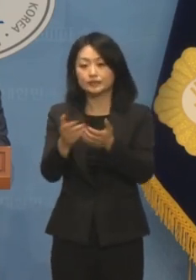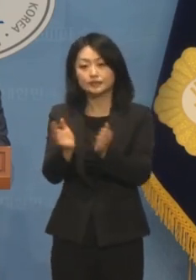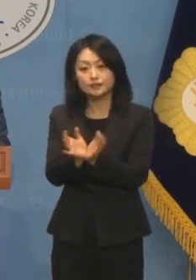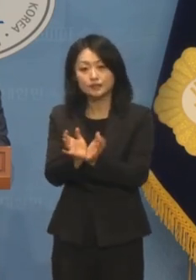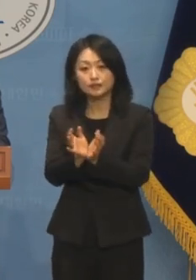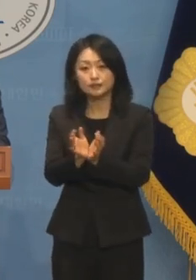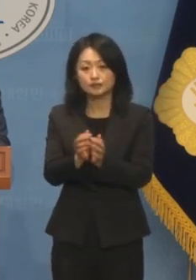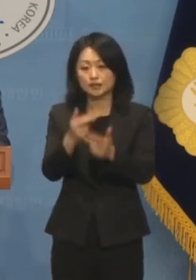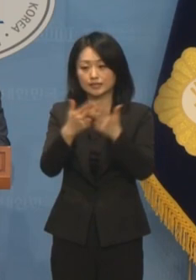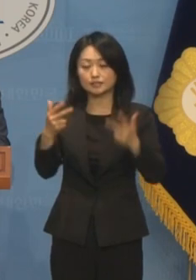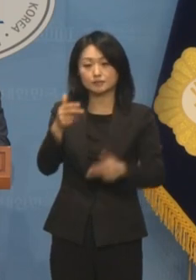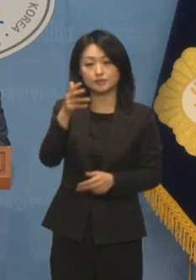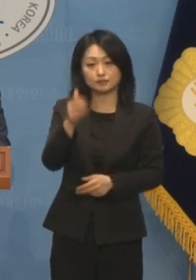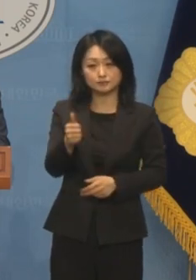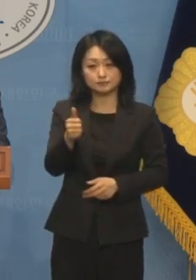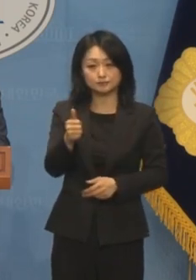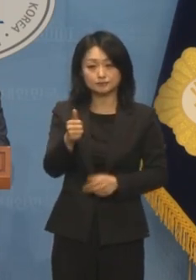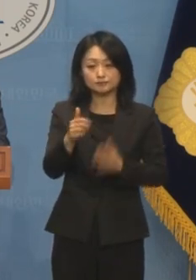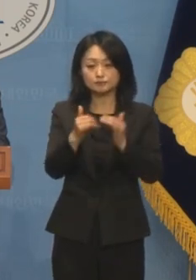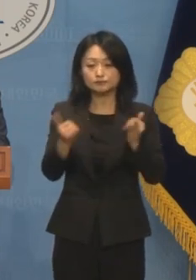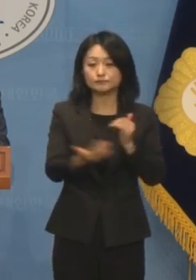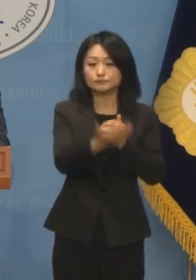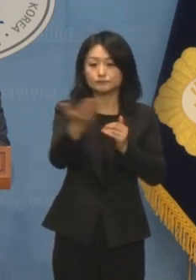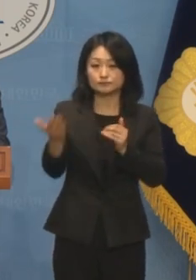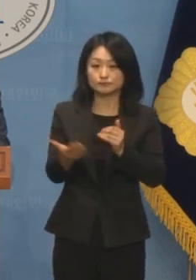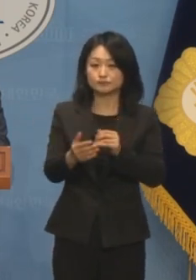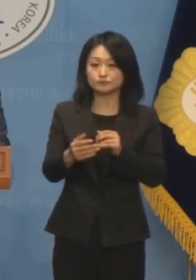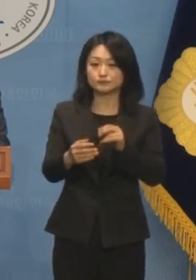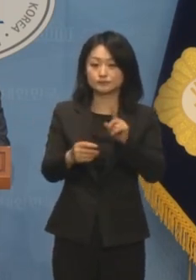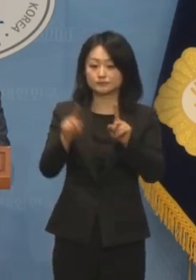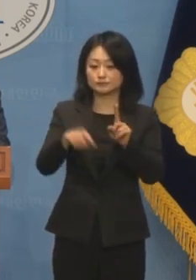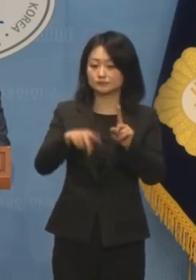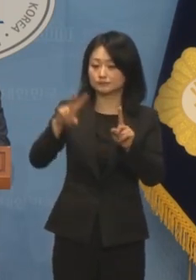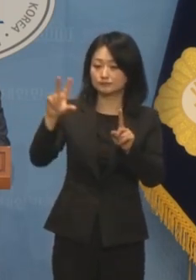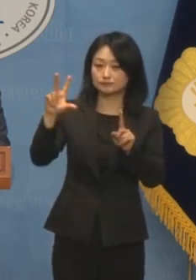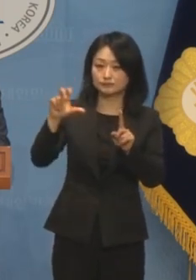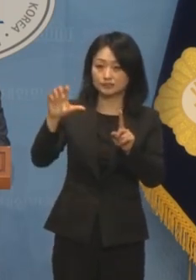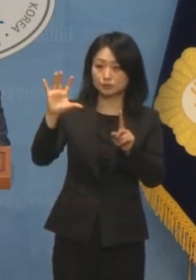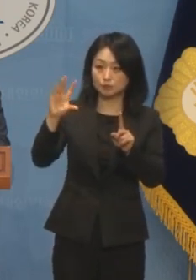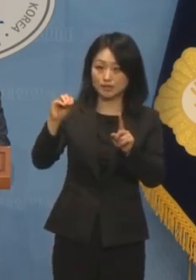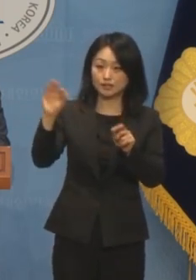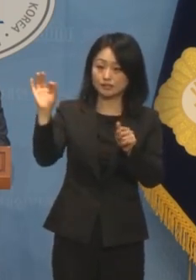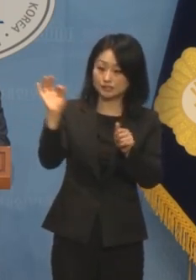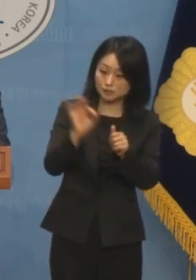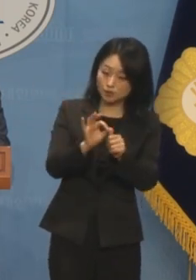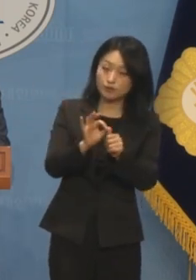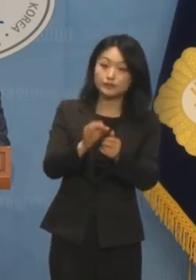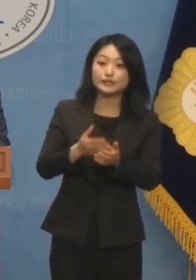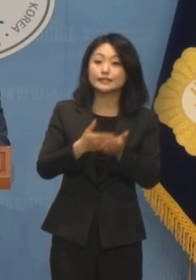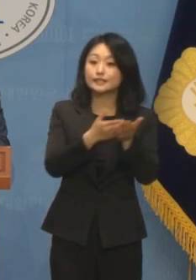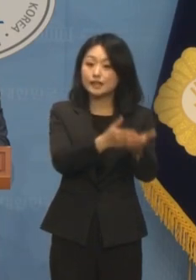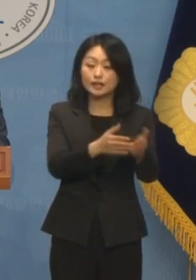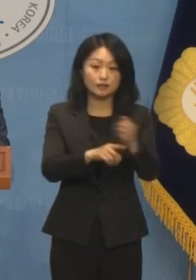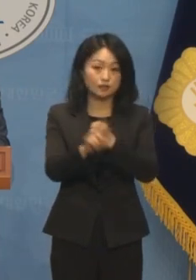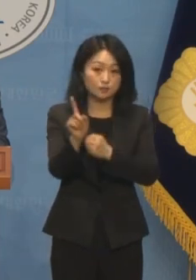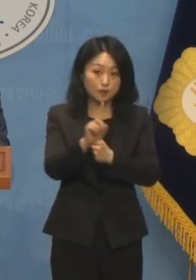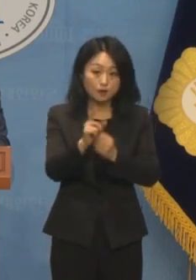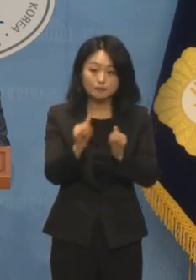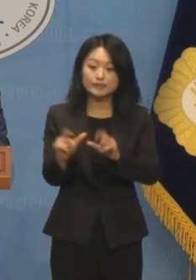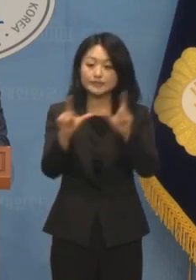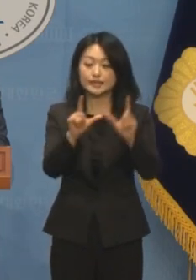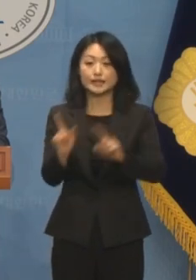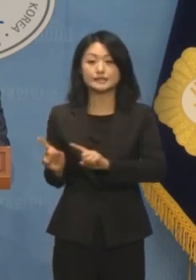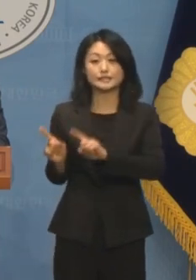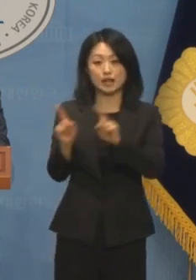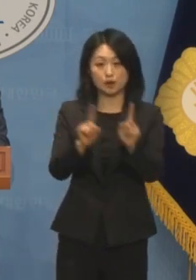더불어민주당과 이재명 당대표가 전 국민 1인당 25만 원 민생회복지원금 지급을 제안한 이유는 민생을